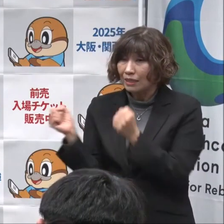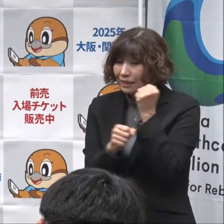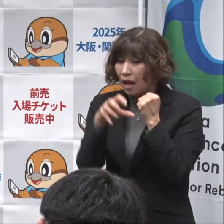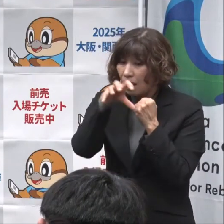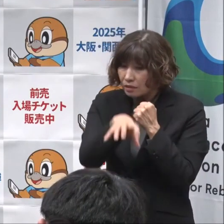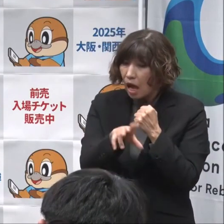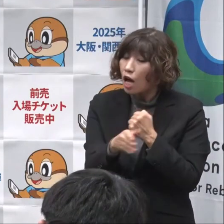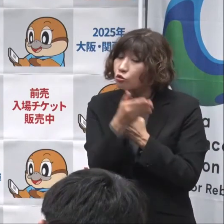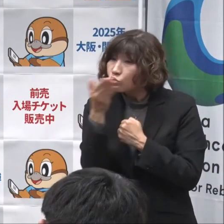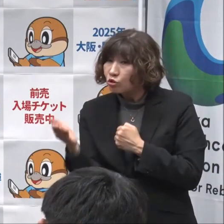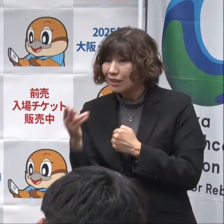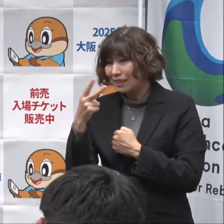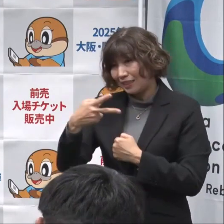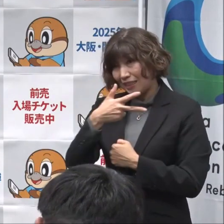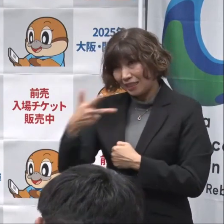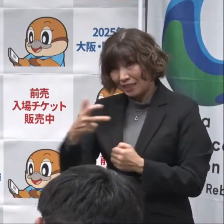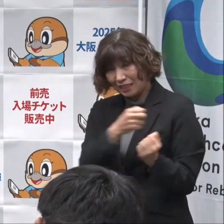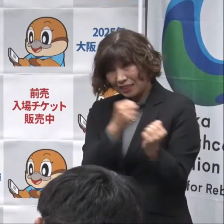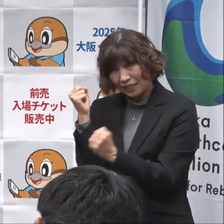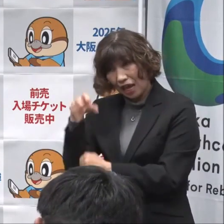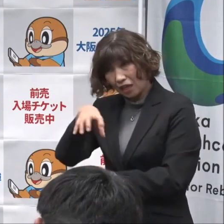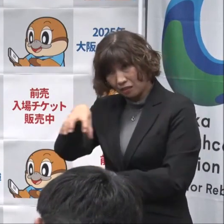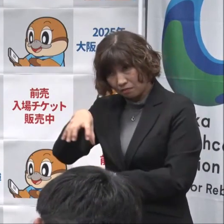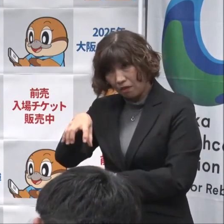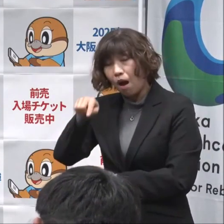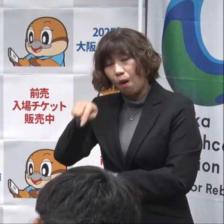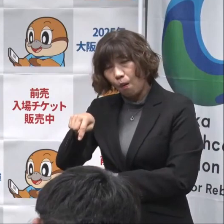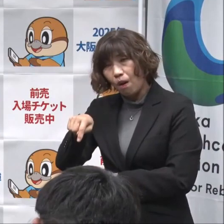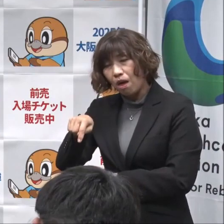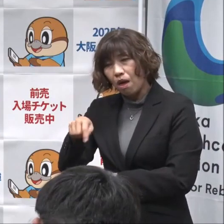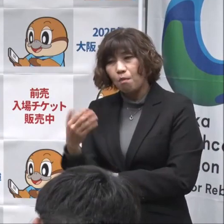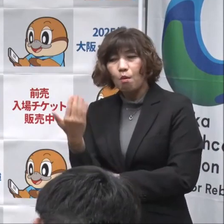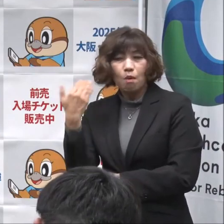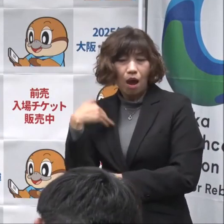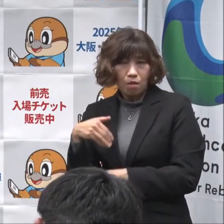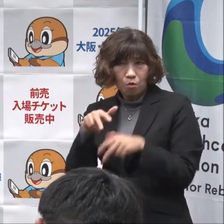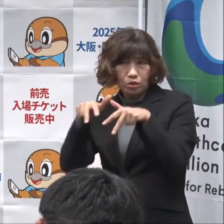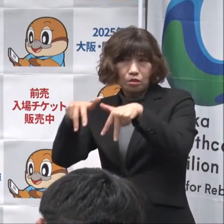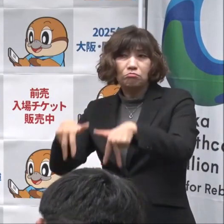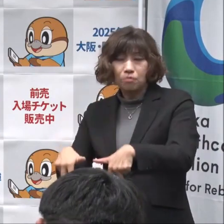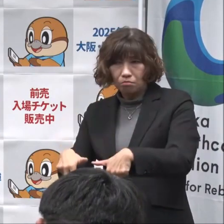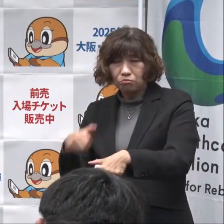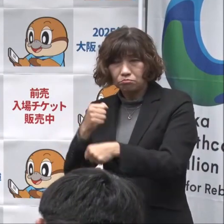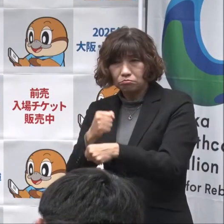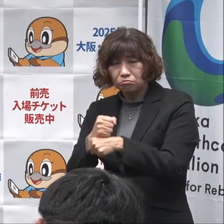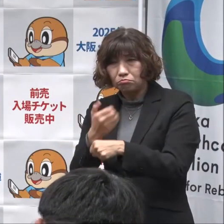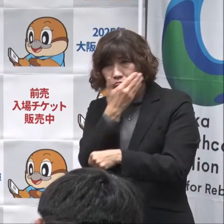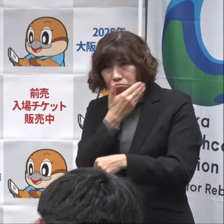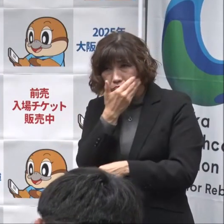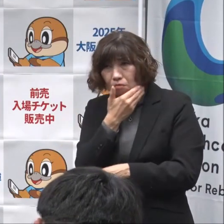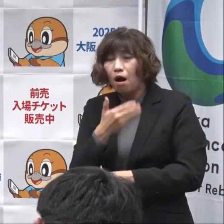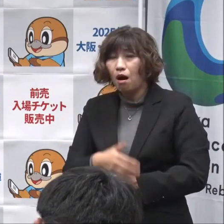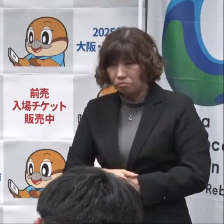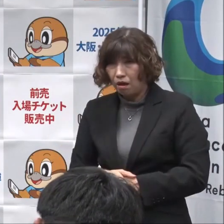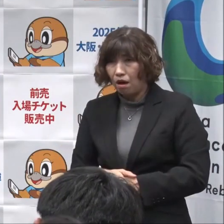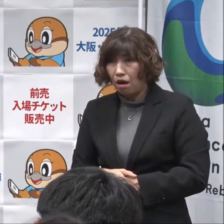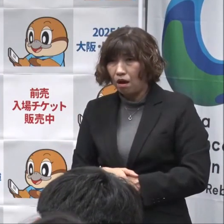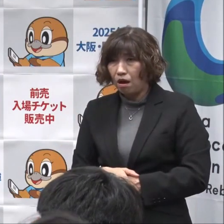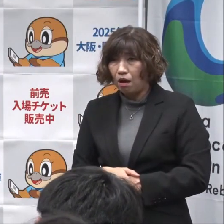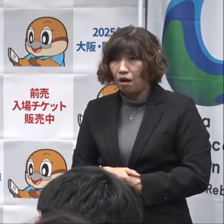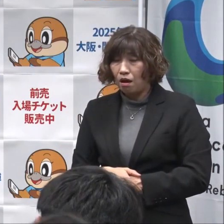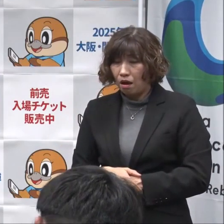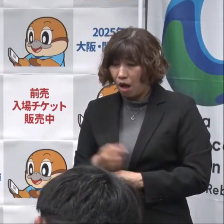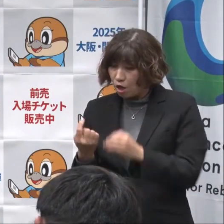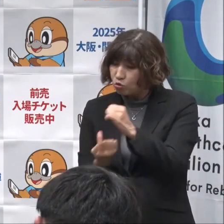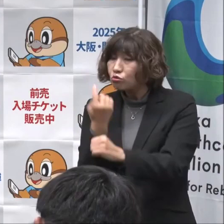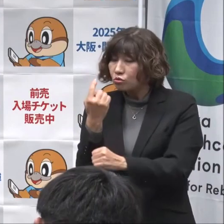事前の制度としてシステマティックにやっていく あくまでも最初一旦は避難をするんだけど、近くの